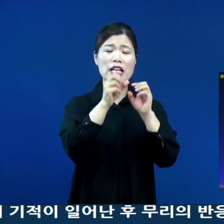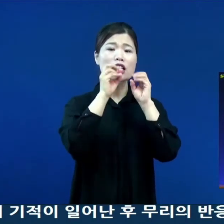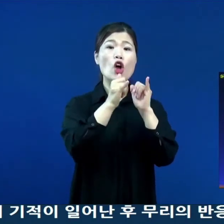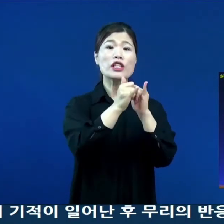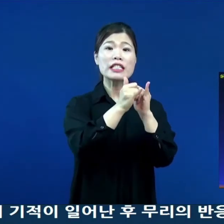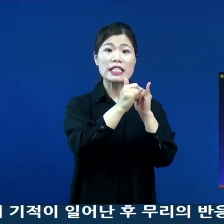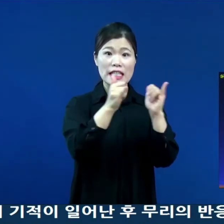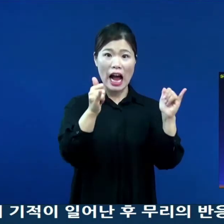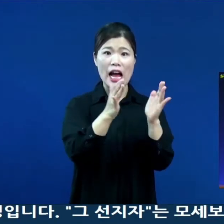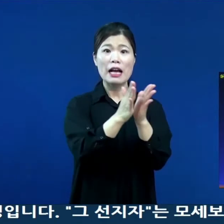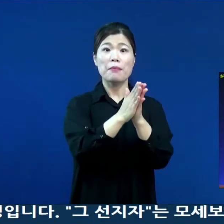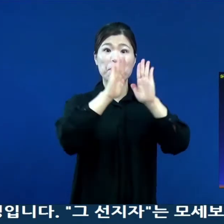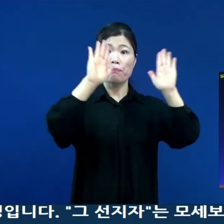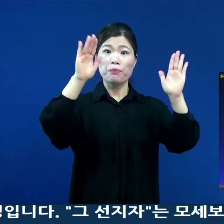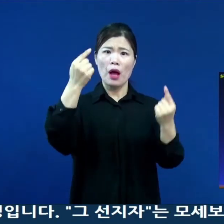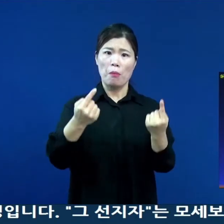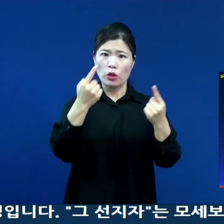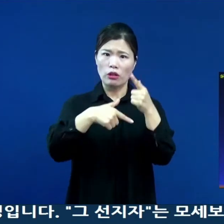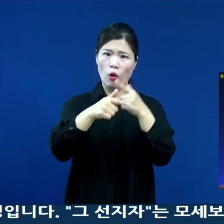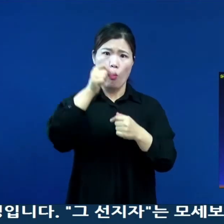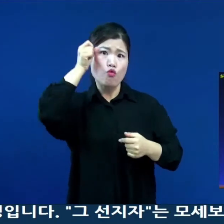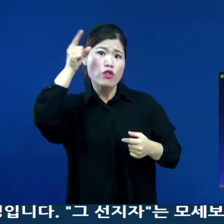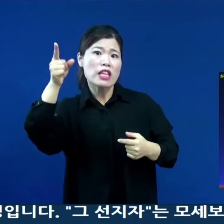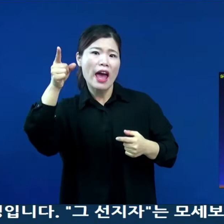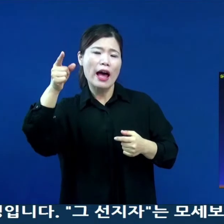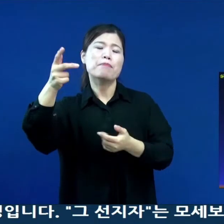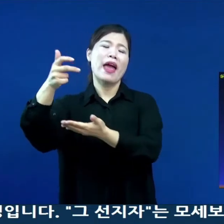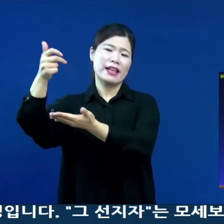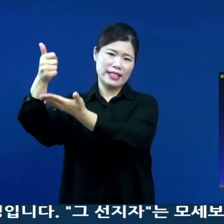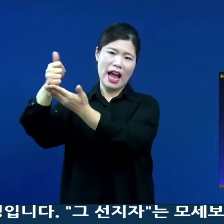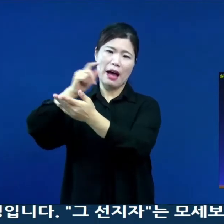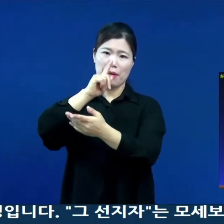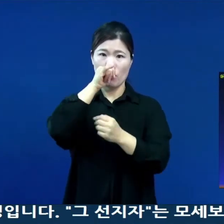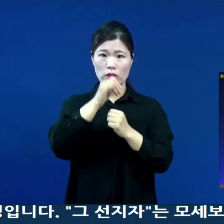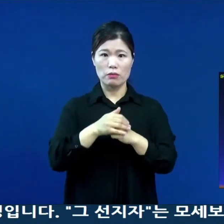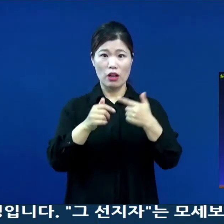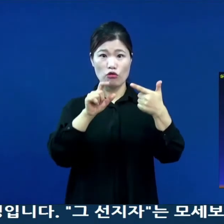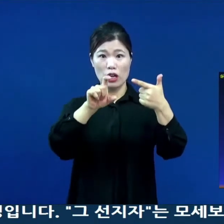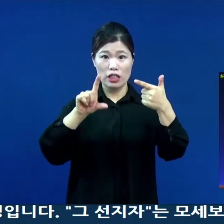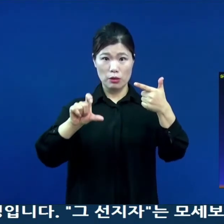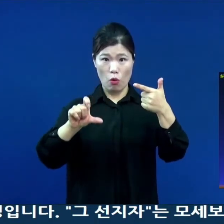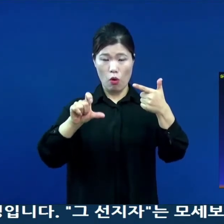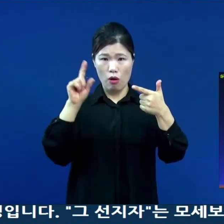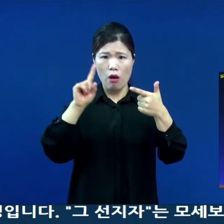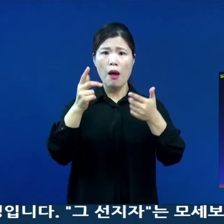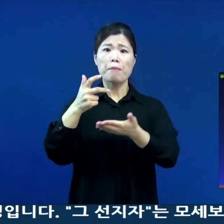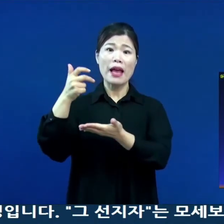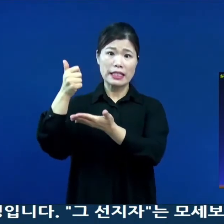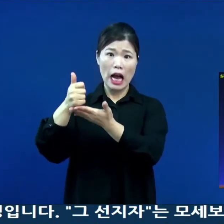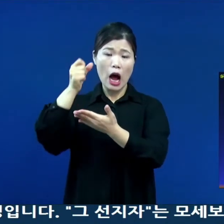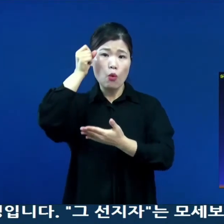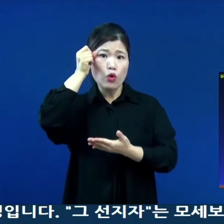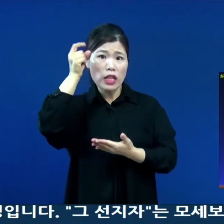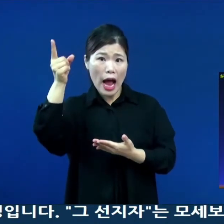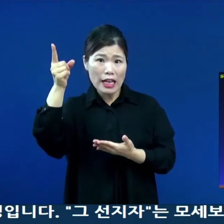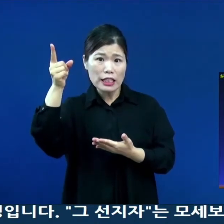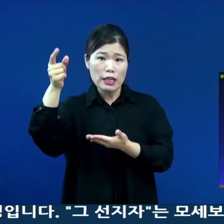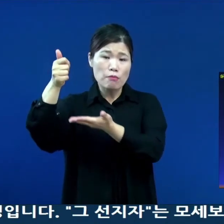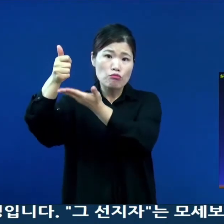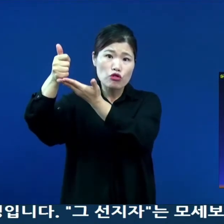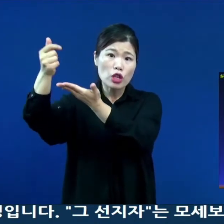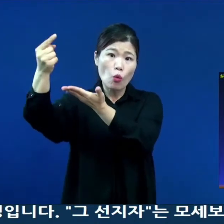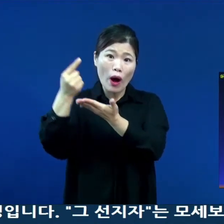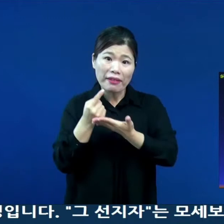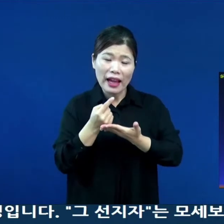위대한 메시아를 깨달은 그런 부분이죠. 15절에 메시아, 위대하신 분이 왔다는